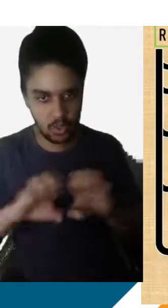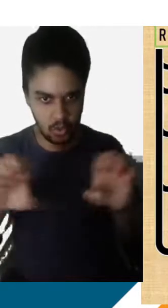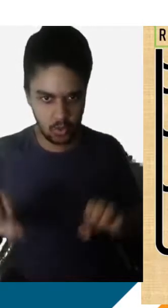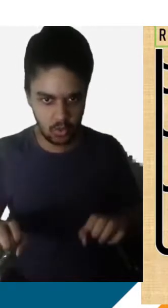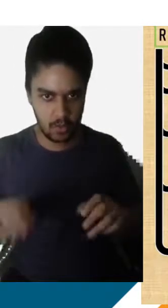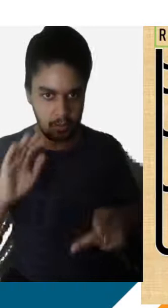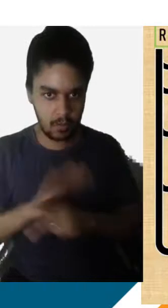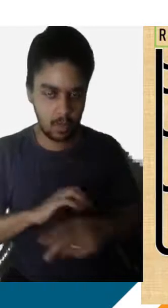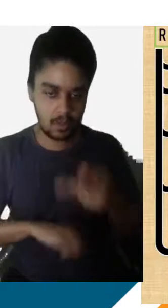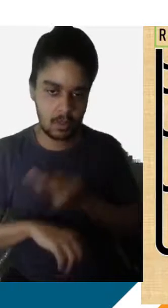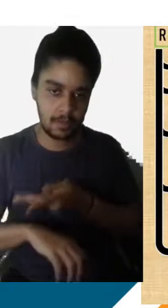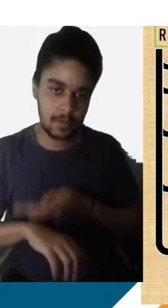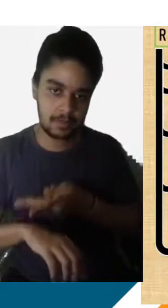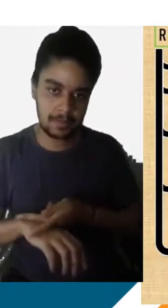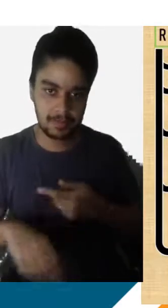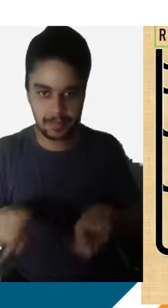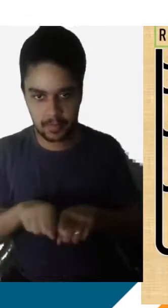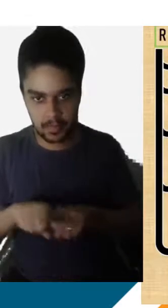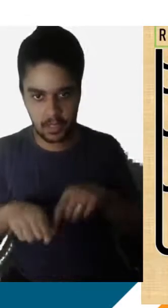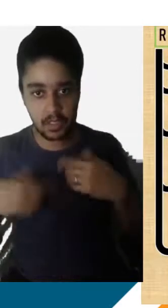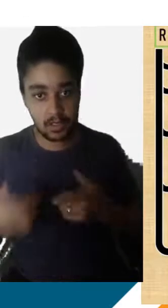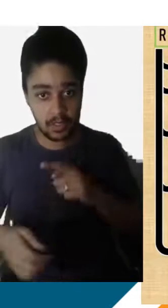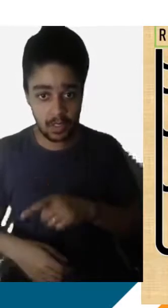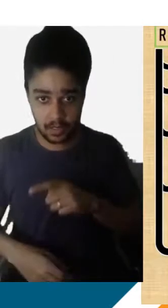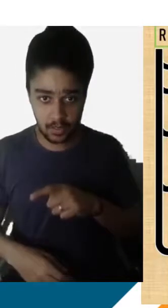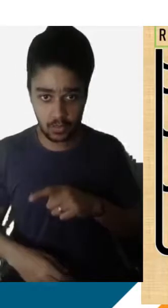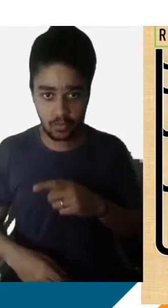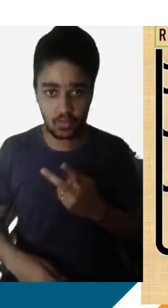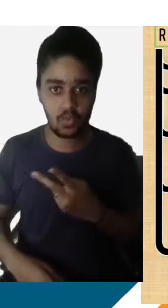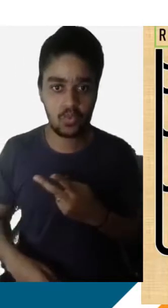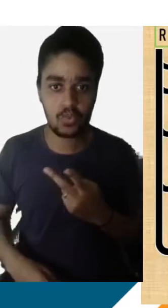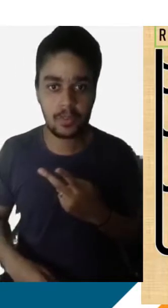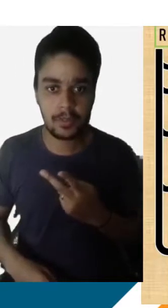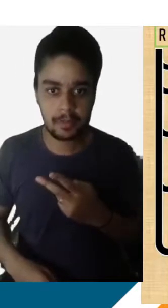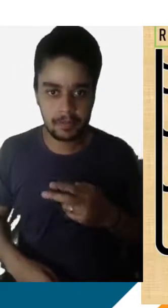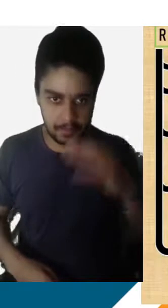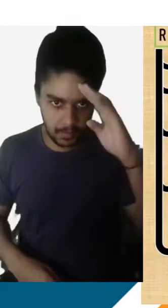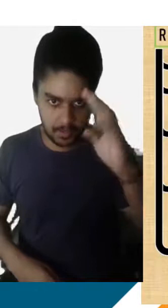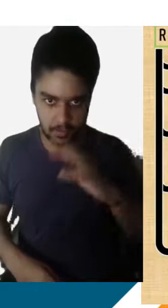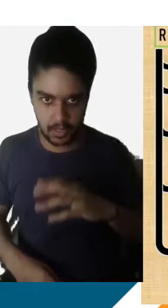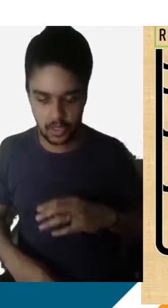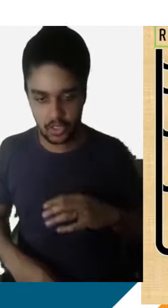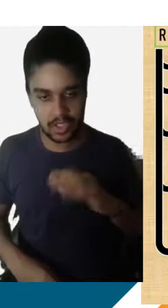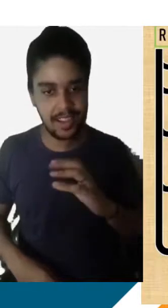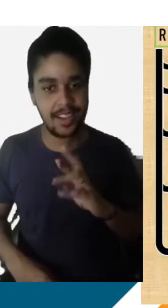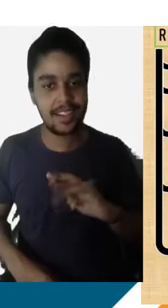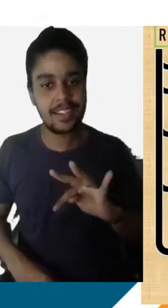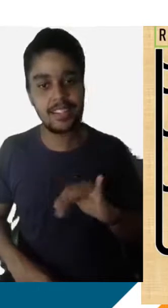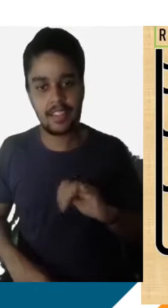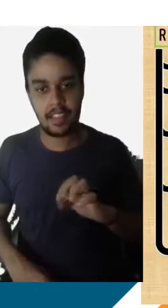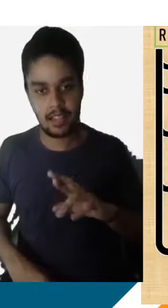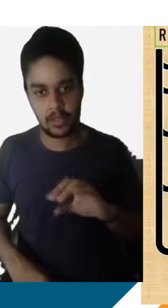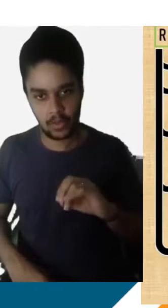As estruturas das rochas. Então, esses são os dois, né, esses são os dois principais critérios,